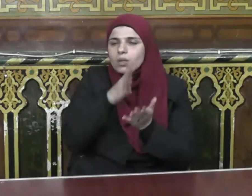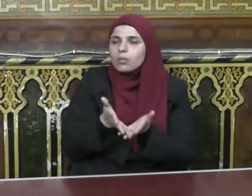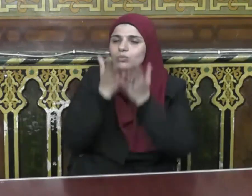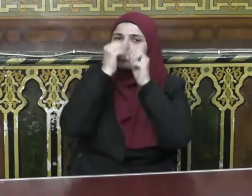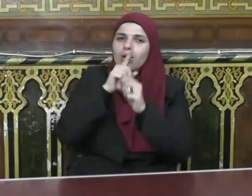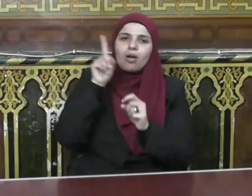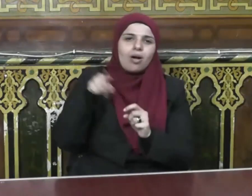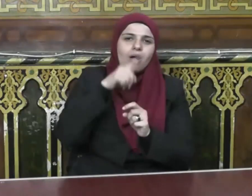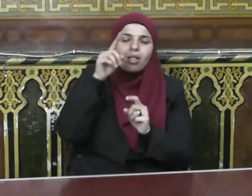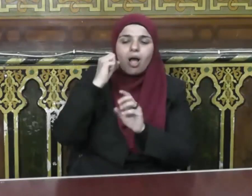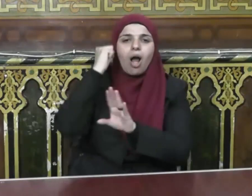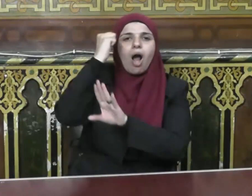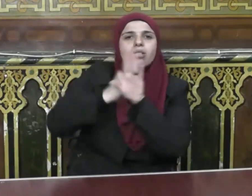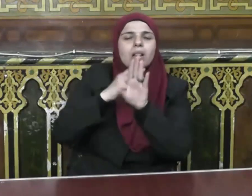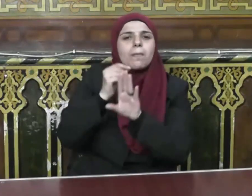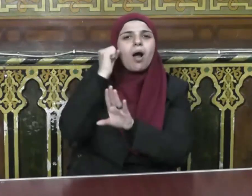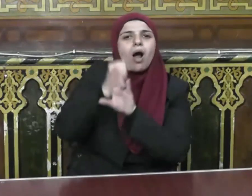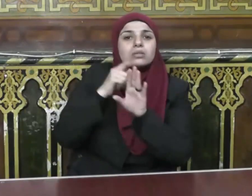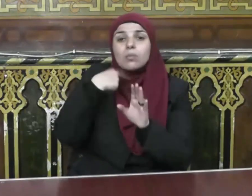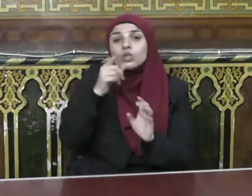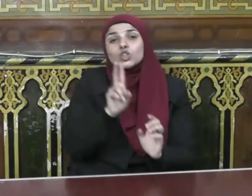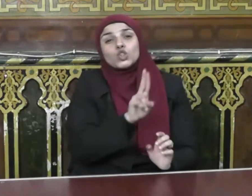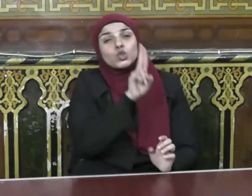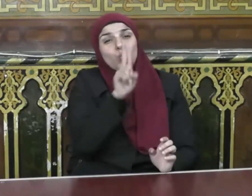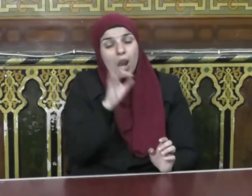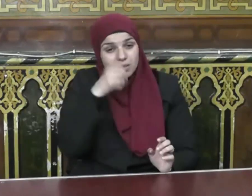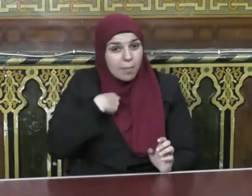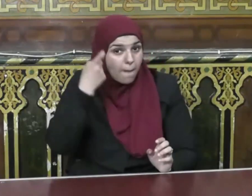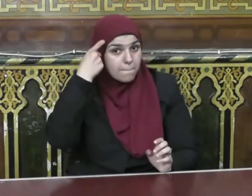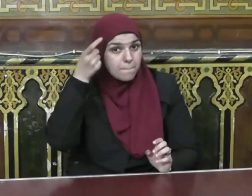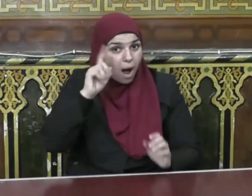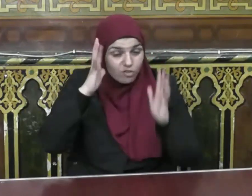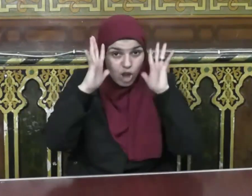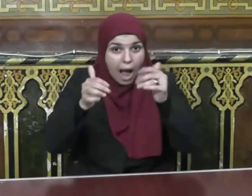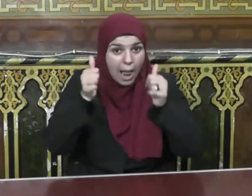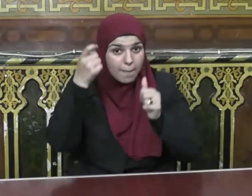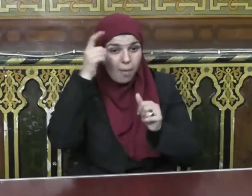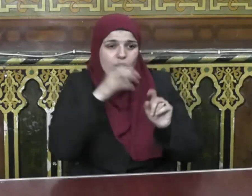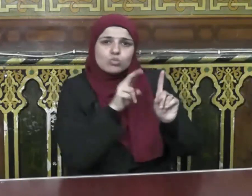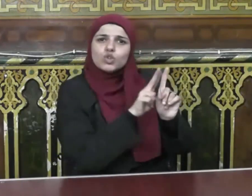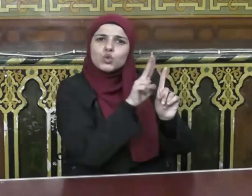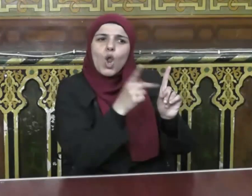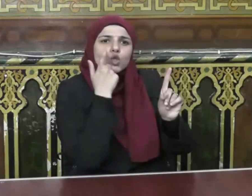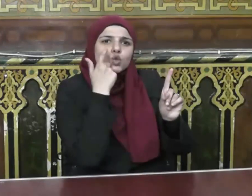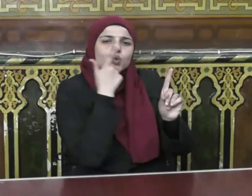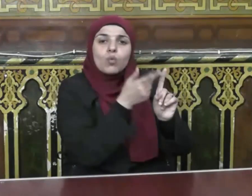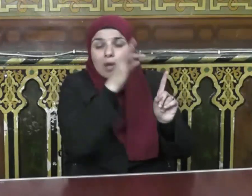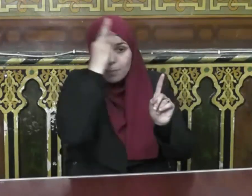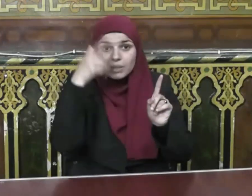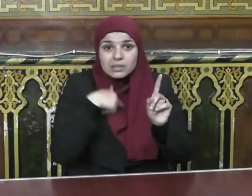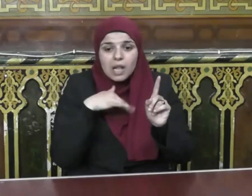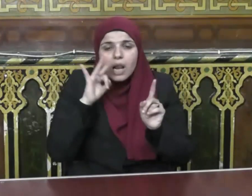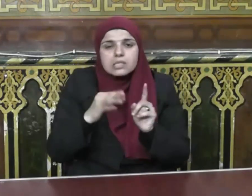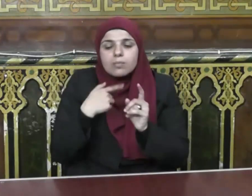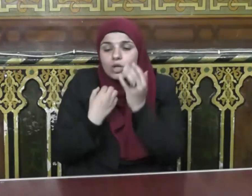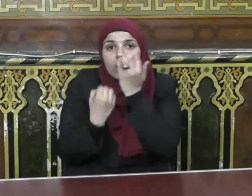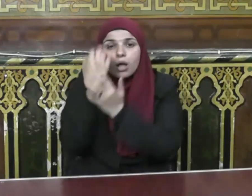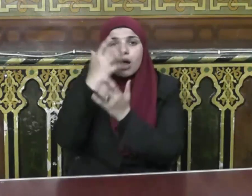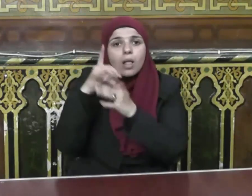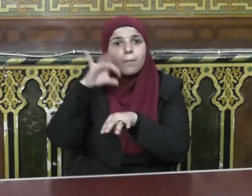قتلهم الله، ألا سألوا إذ لم يعلموا؟ فإنما شفاء العي السؤال، إنما